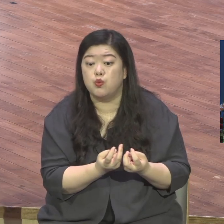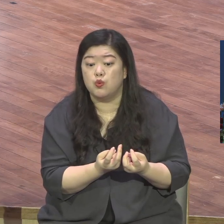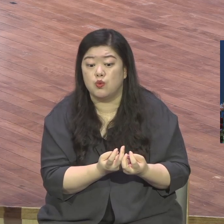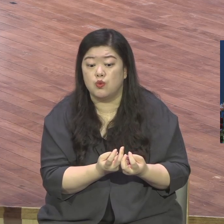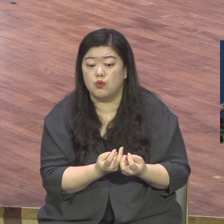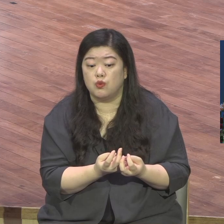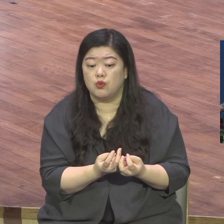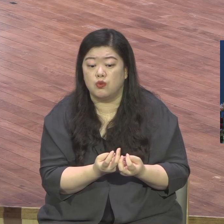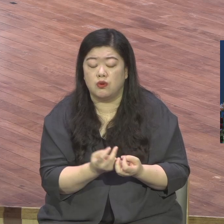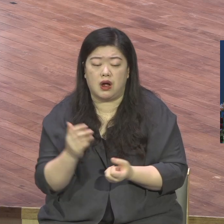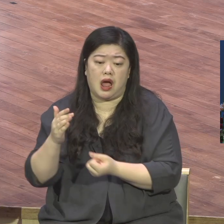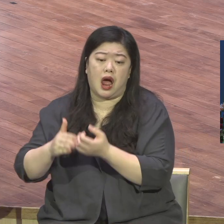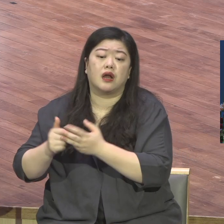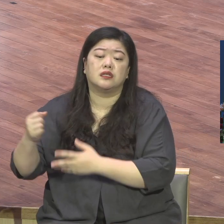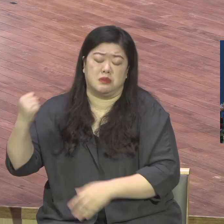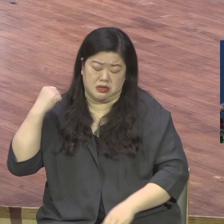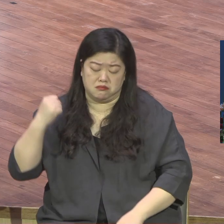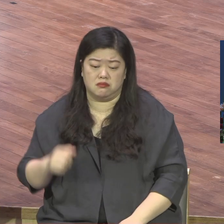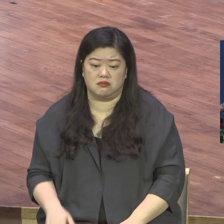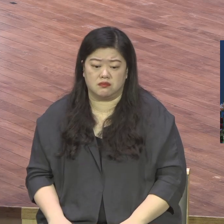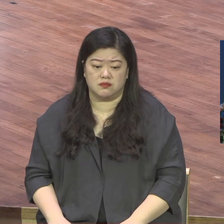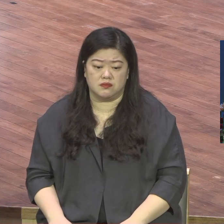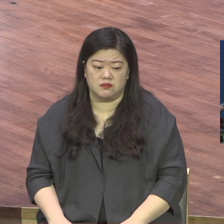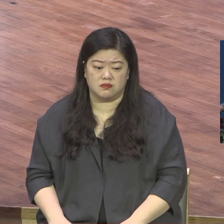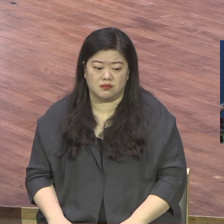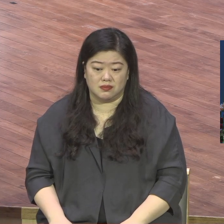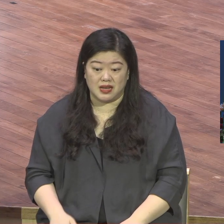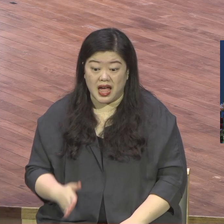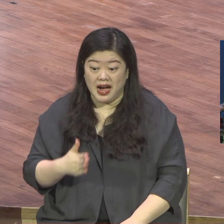닮아가자. 나를 초월해야 어떻게 돼요?